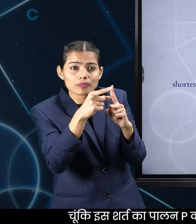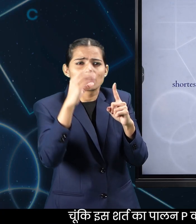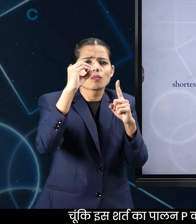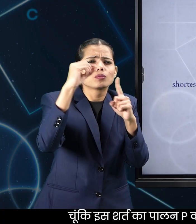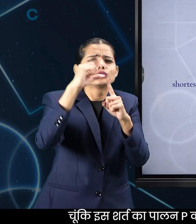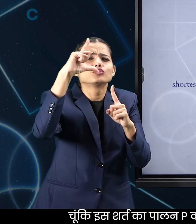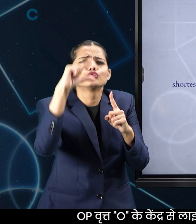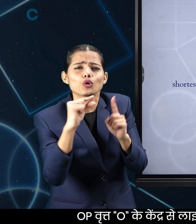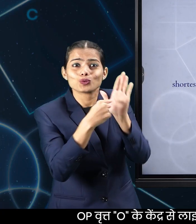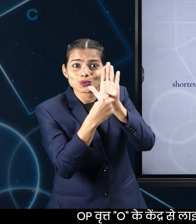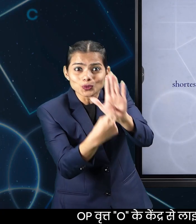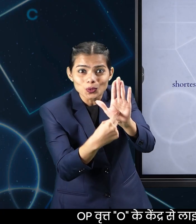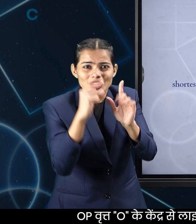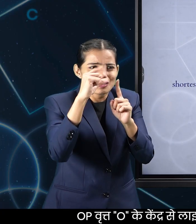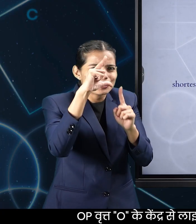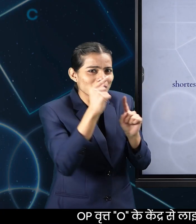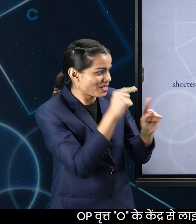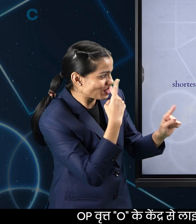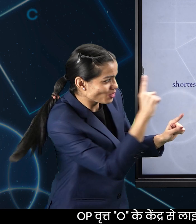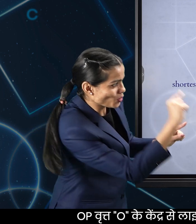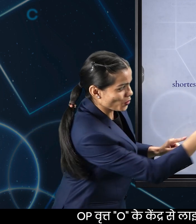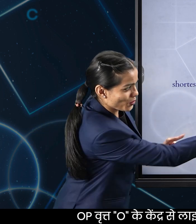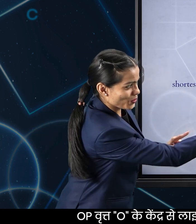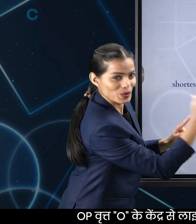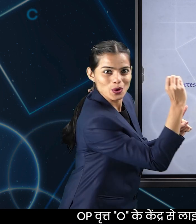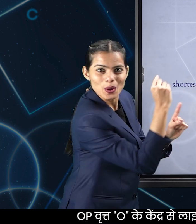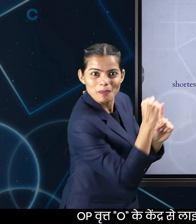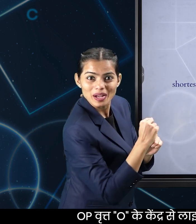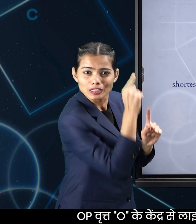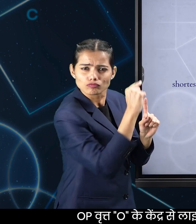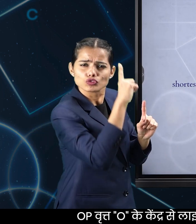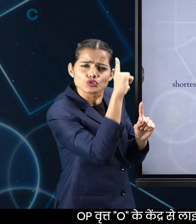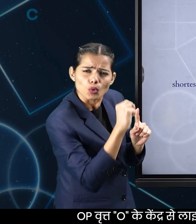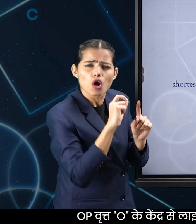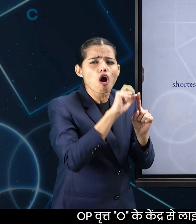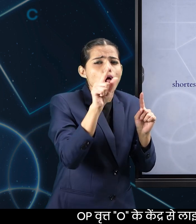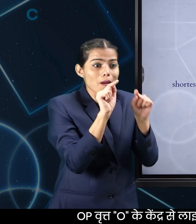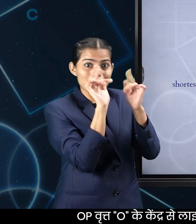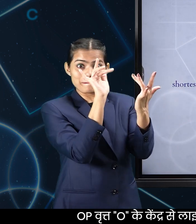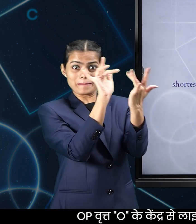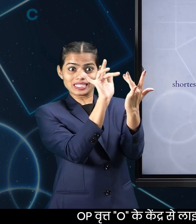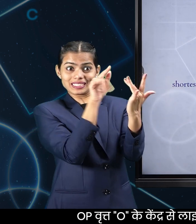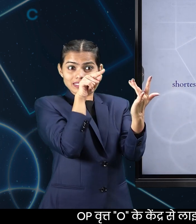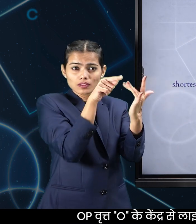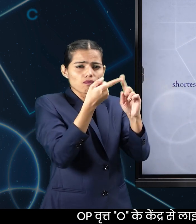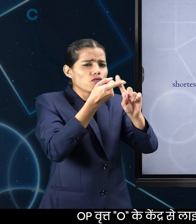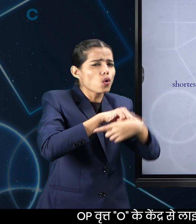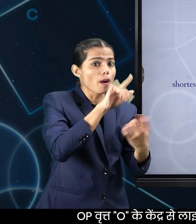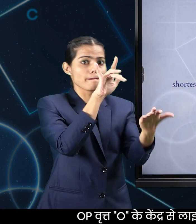जाता है। OP वृत्त O के केंद्र से लाइन XY के बिंदुओं तक सभी दूरी में सबसे